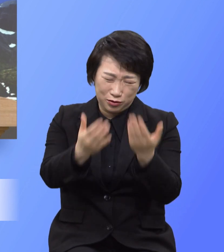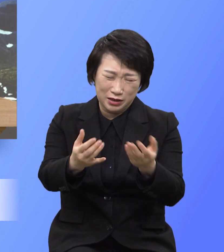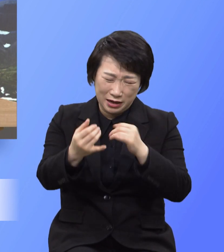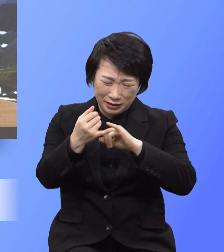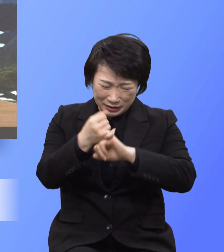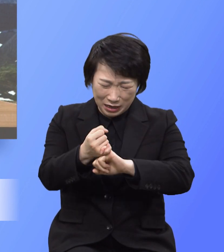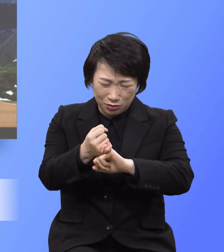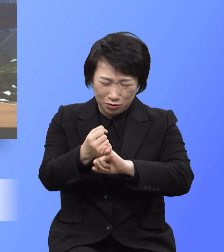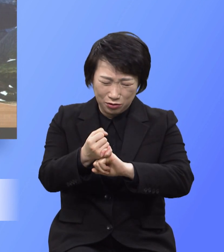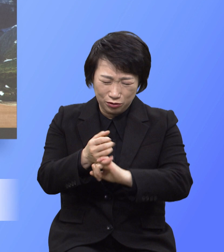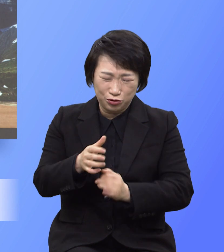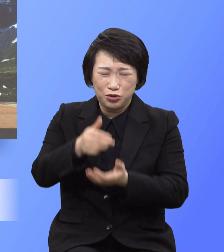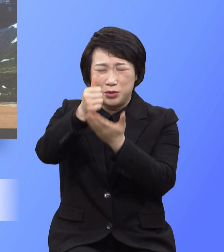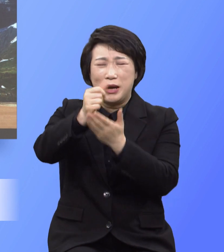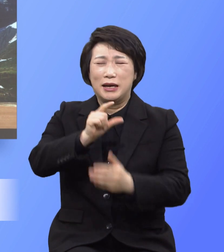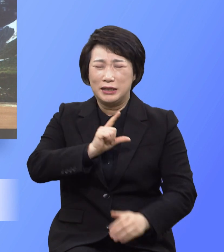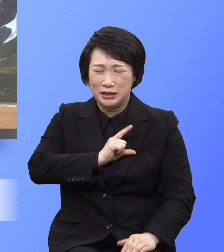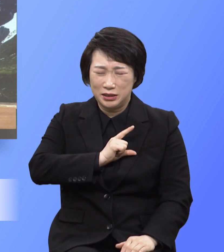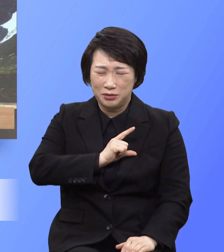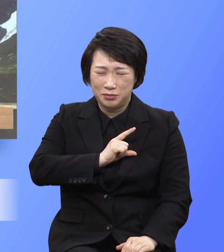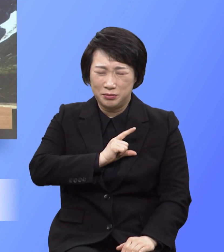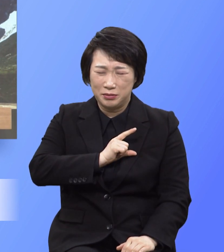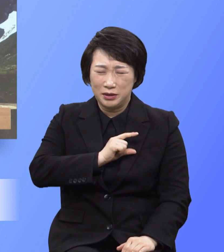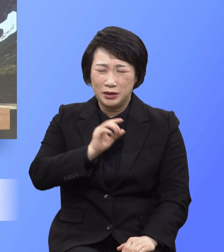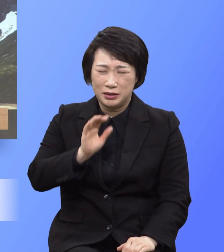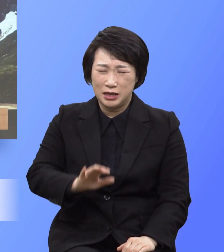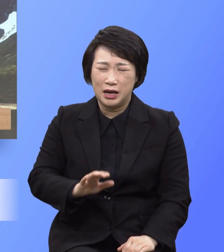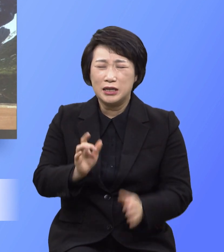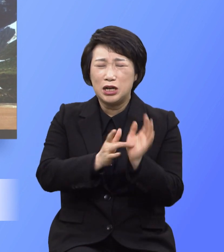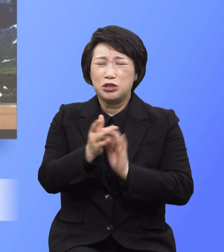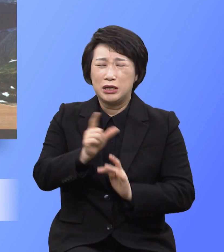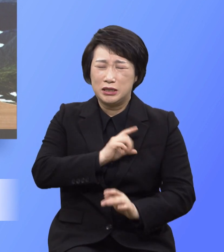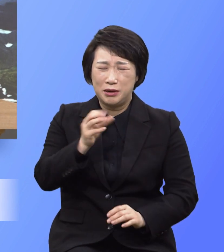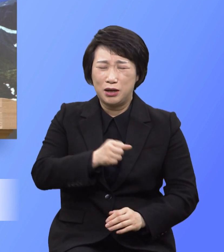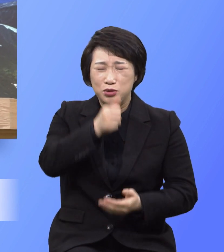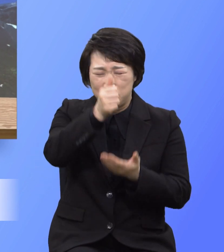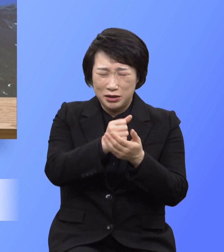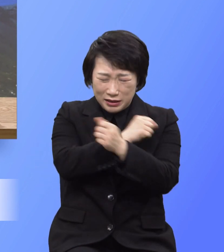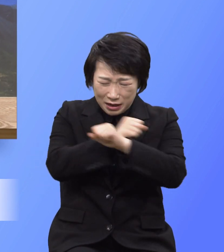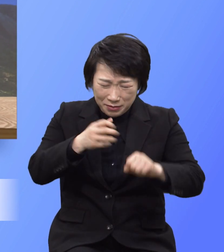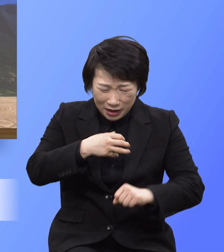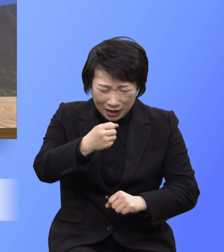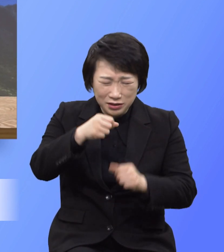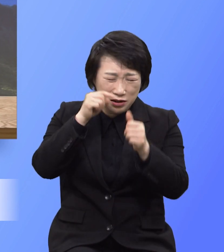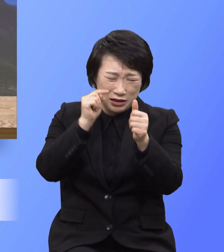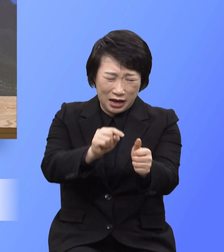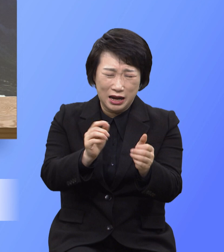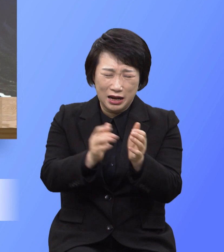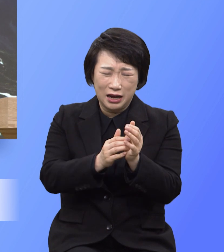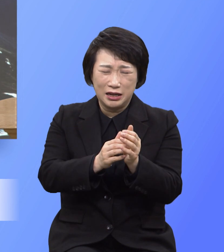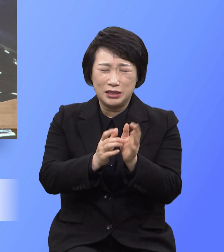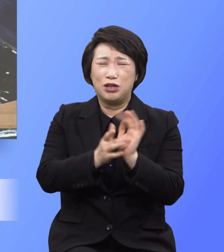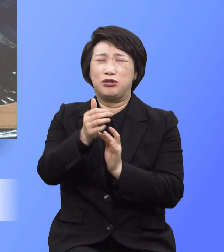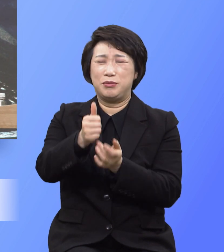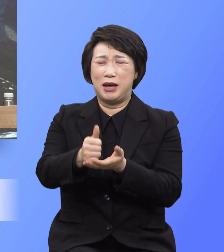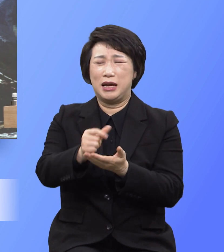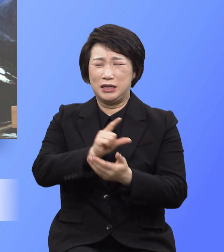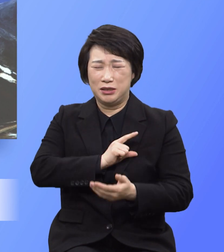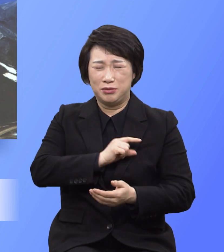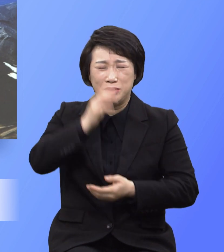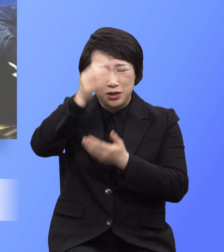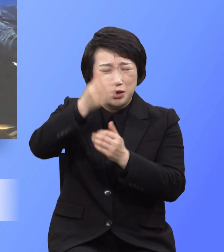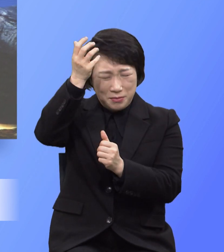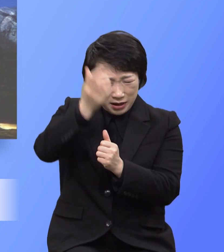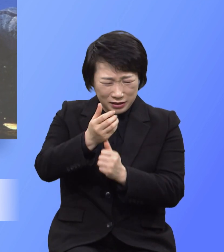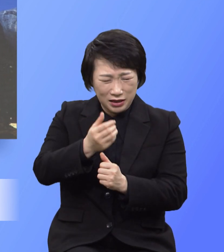시행하리라 약속하신 그 이름, 내 이름으로 제사함 받으라 하신 그 이름,